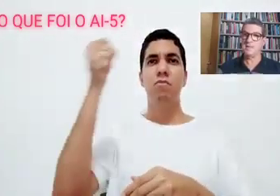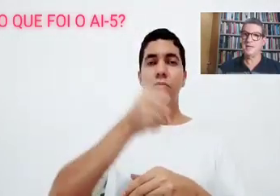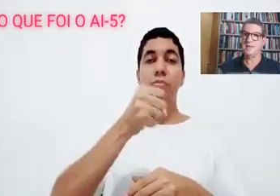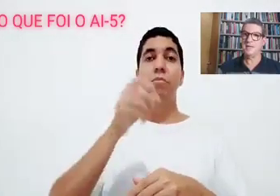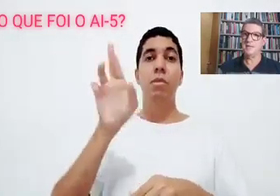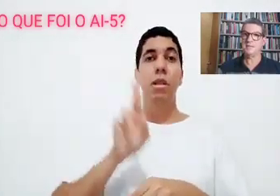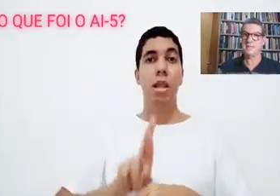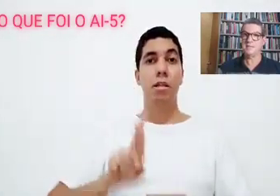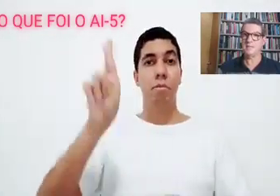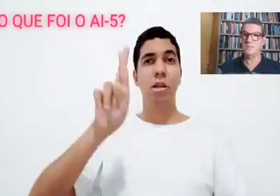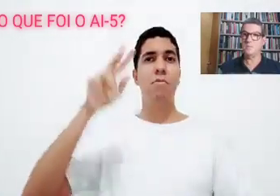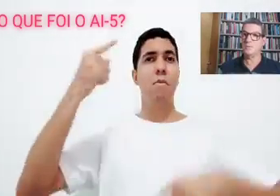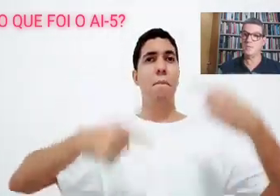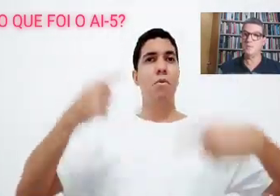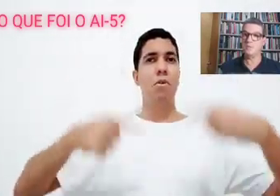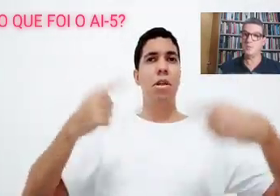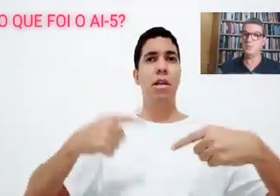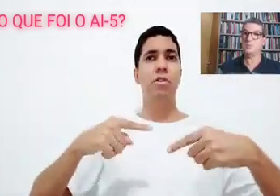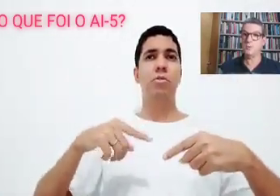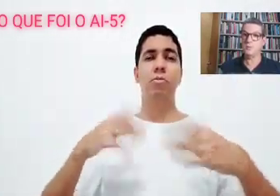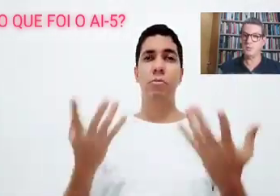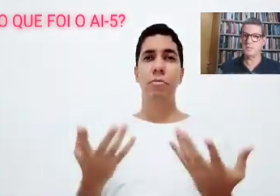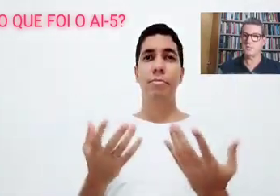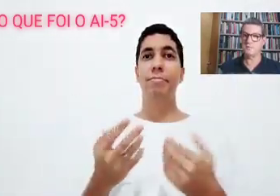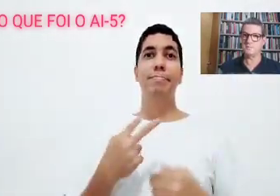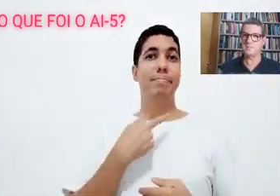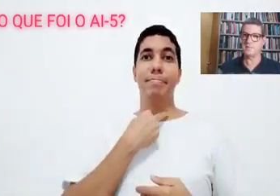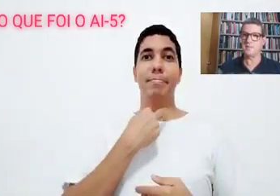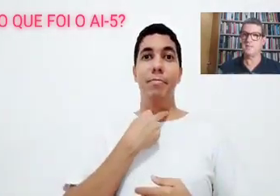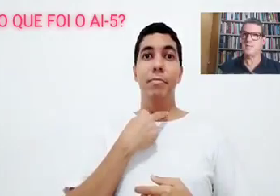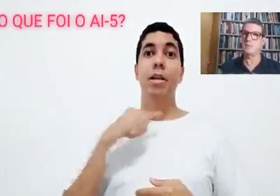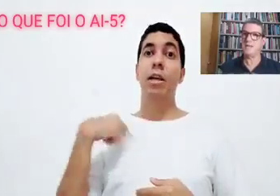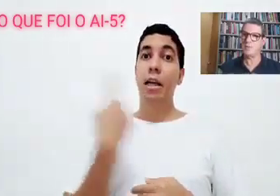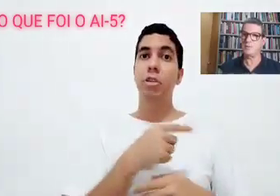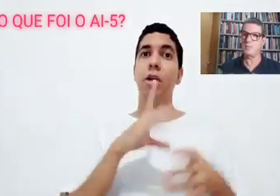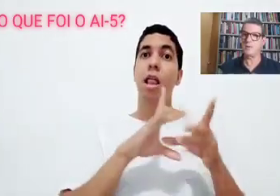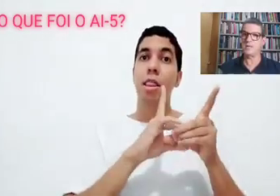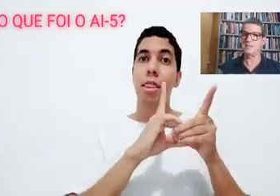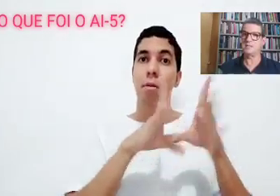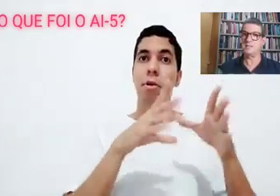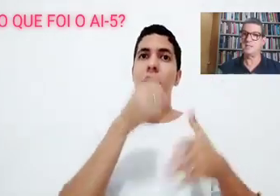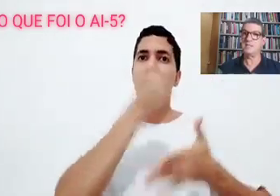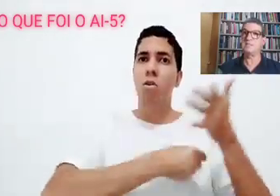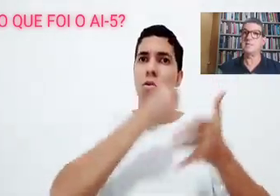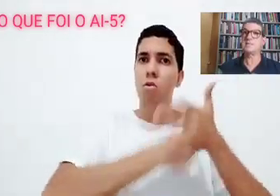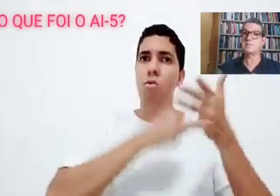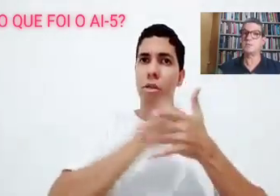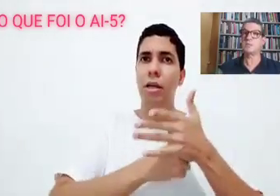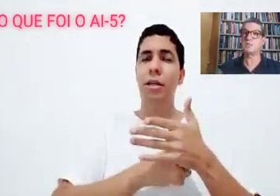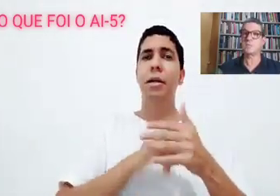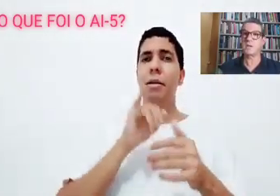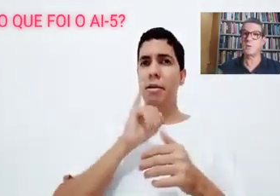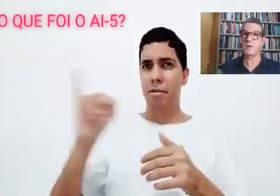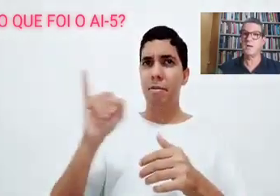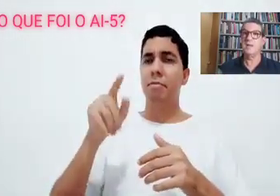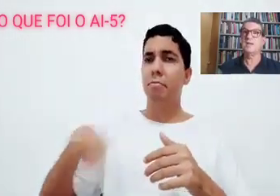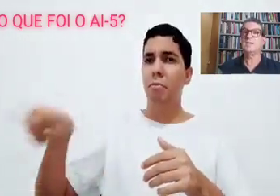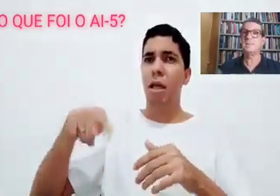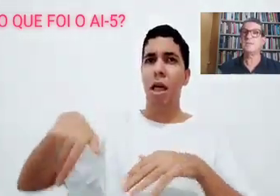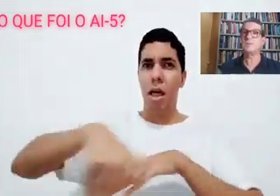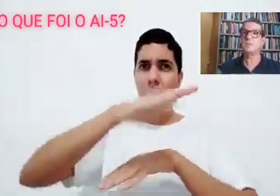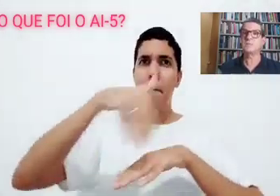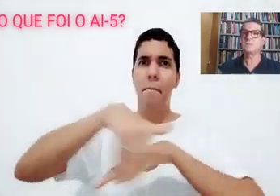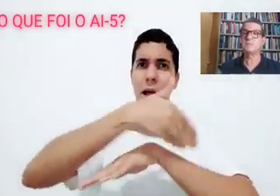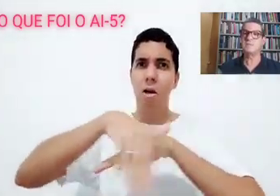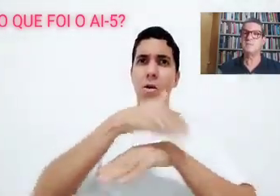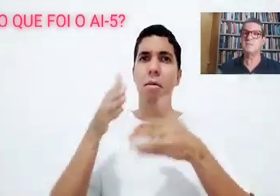Armadas, exerçam o poder político sobre nós. A gente tem que lutar por democracia e tem que dizer a essas pessoas que foram para a rua